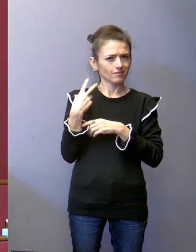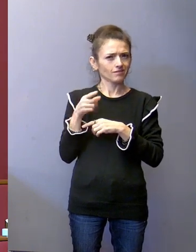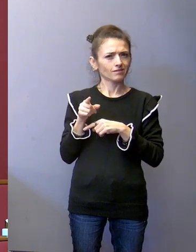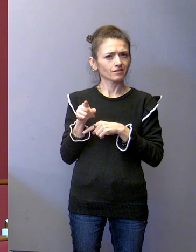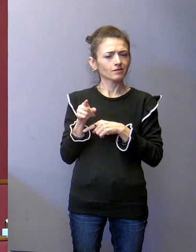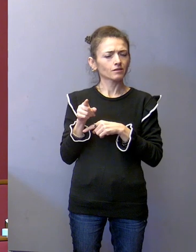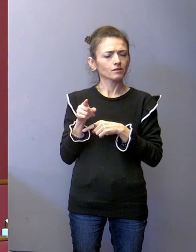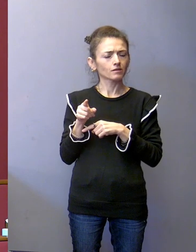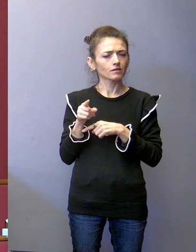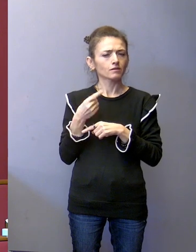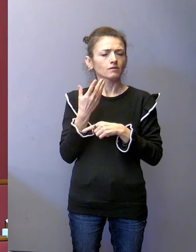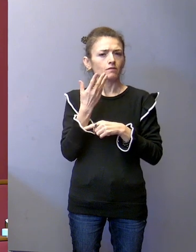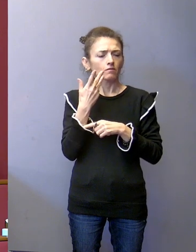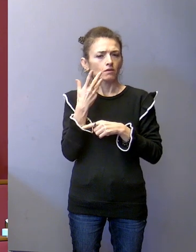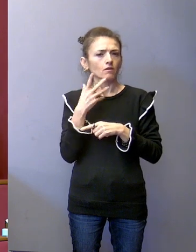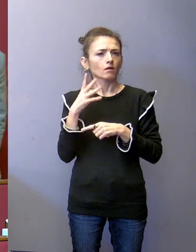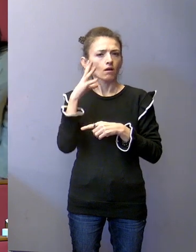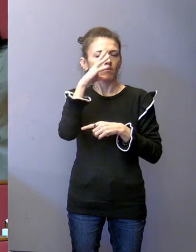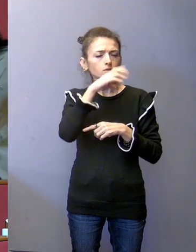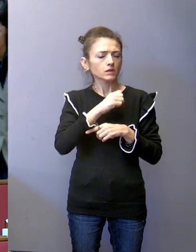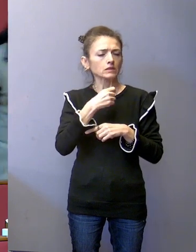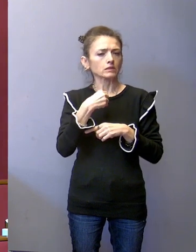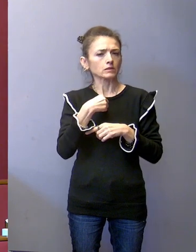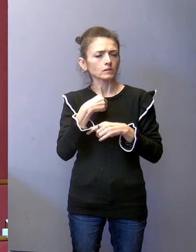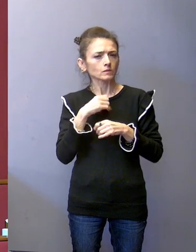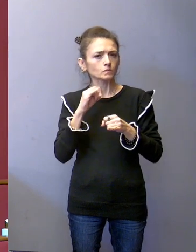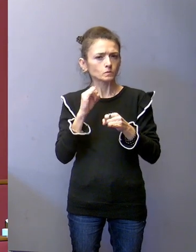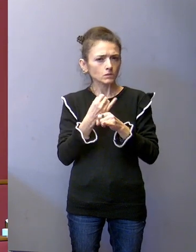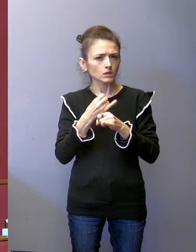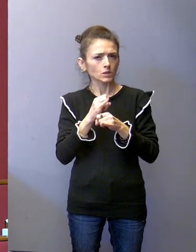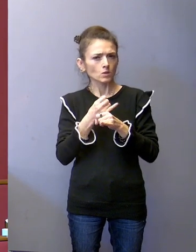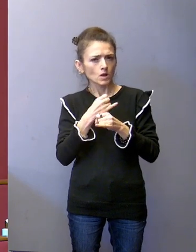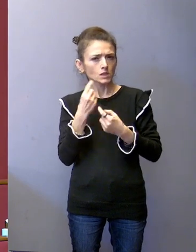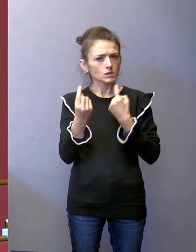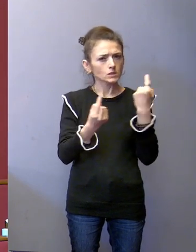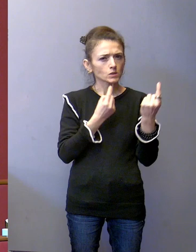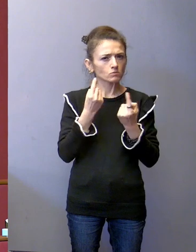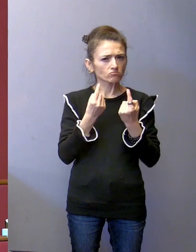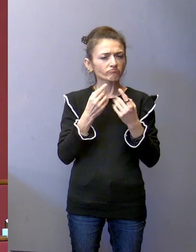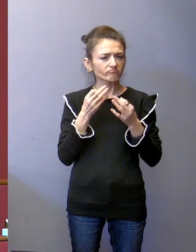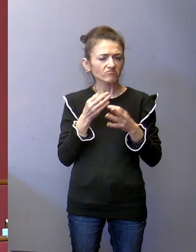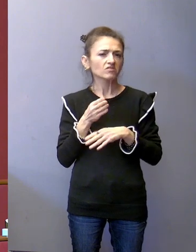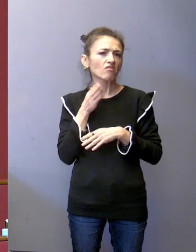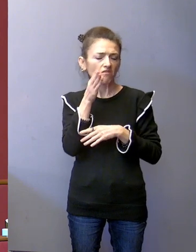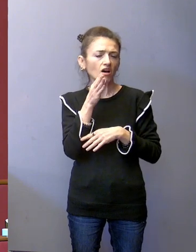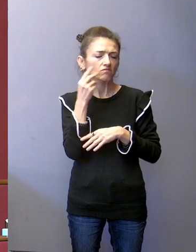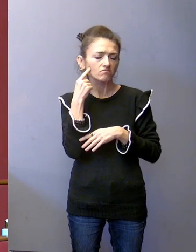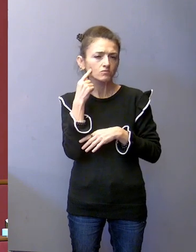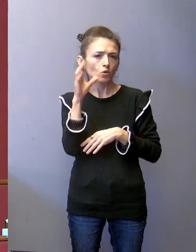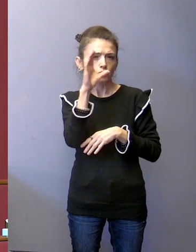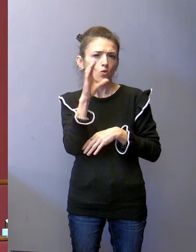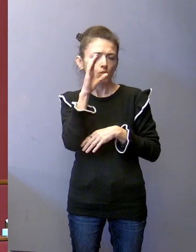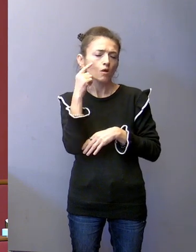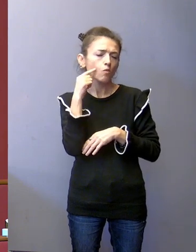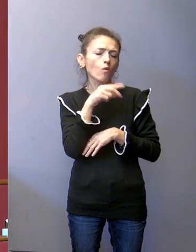per rendermi conto dettagliatamente della situazione mi sono recato a fare un sopralluogo quando